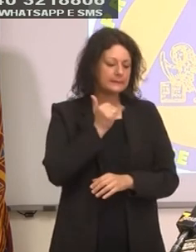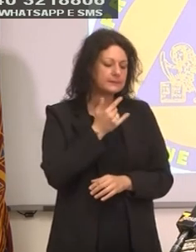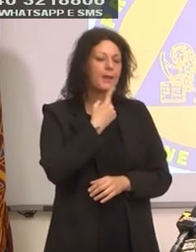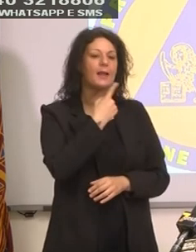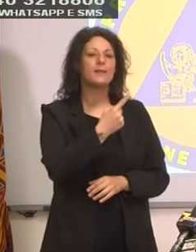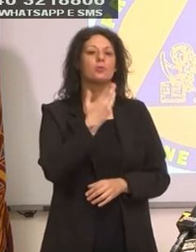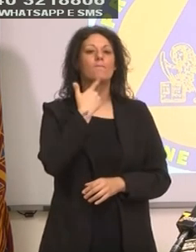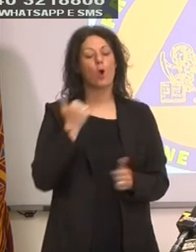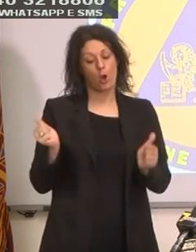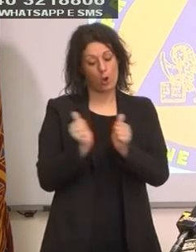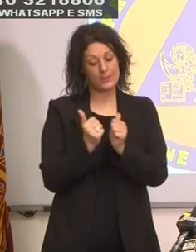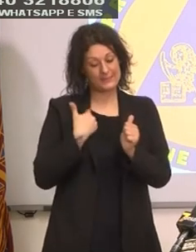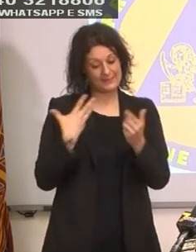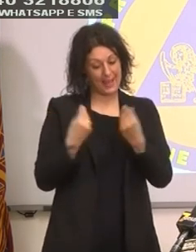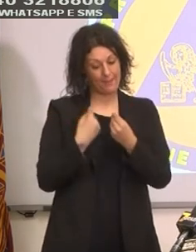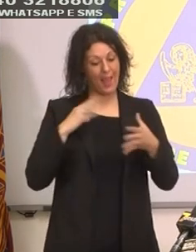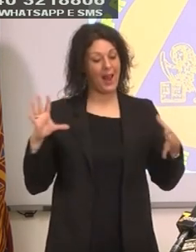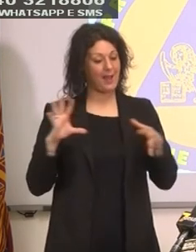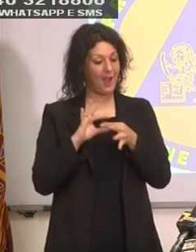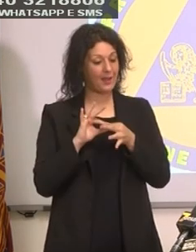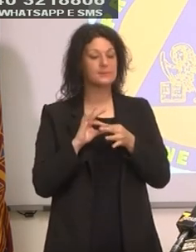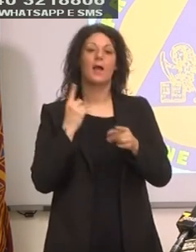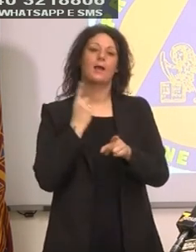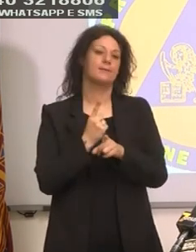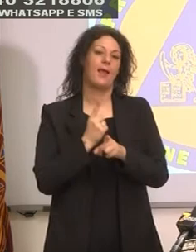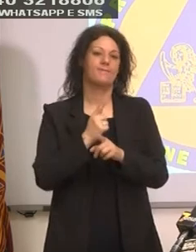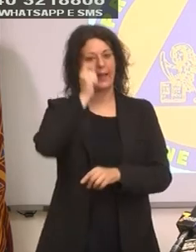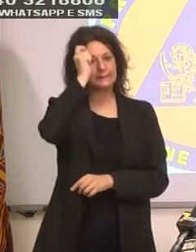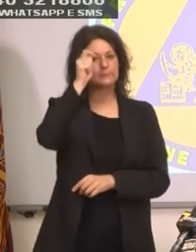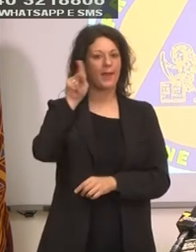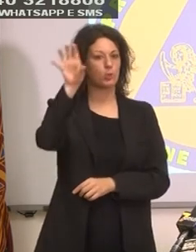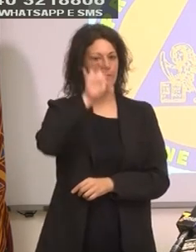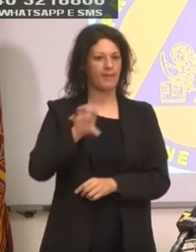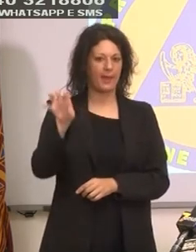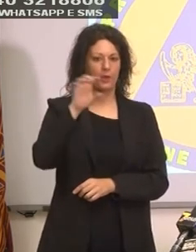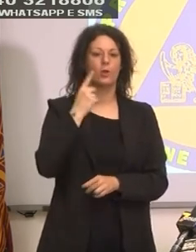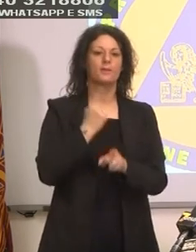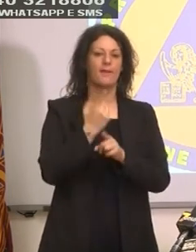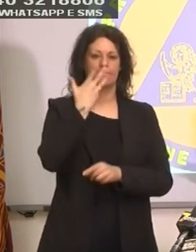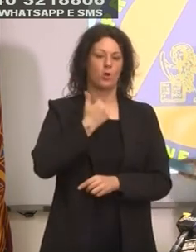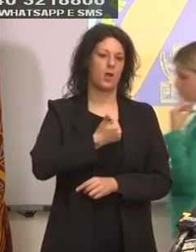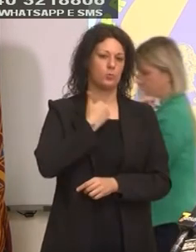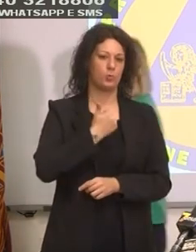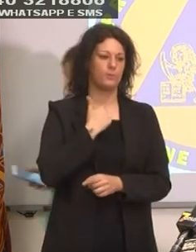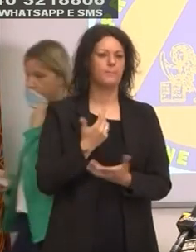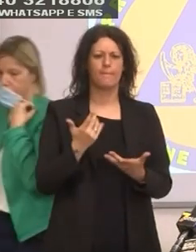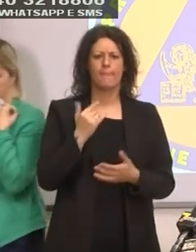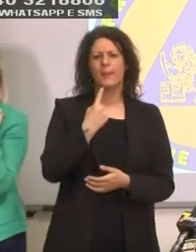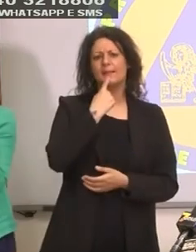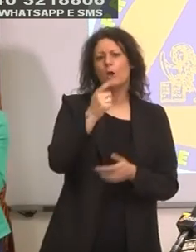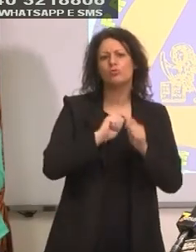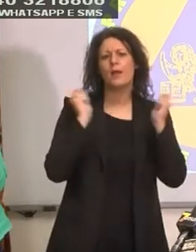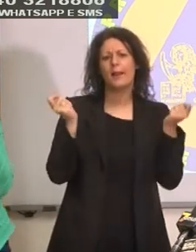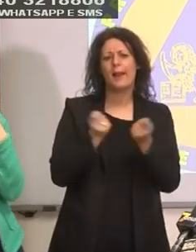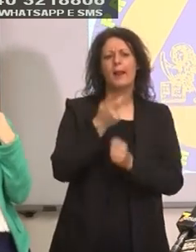devono essersi convertiti all'autonomia. No, io lo dico in generale. Chi non rispetta i veneti, il passaggio suo è stato questo. Sì, lo dico in generale perché vi ricordo che la mia maggioranza